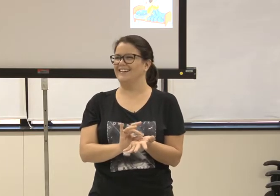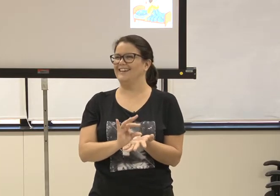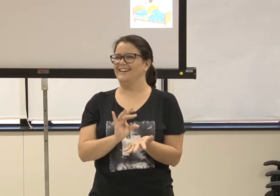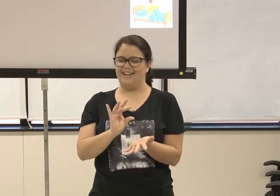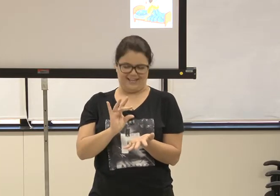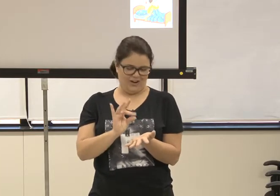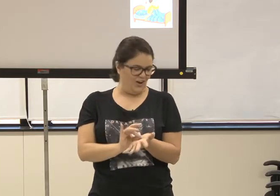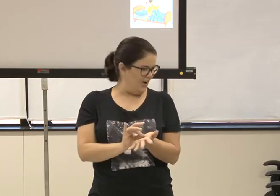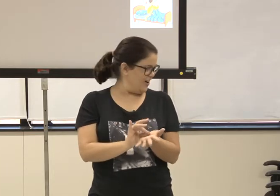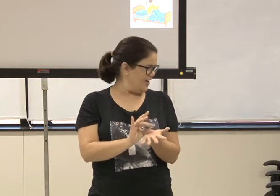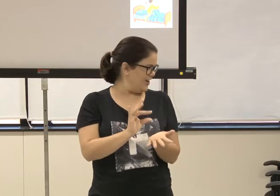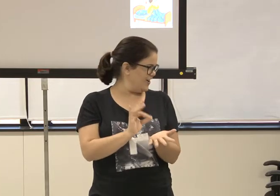Ó. Não,